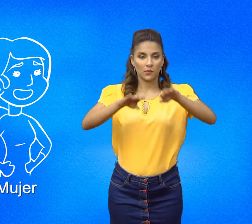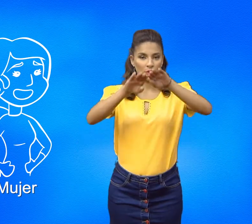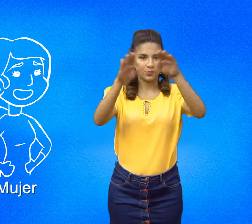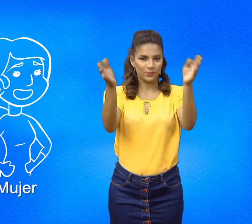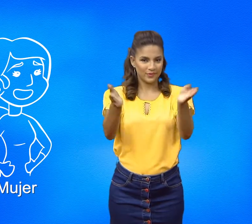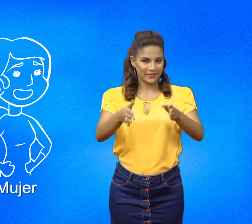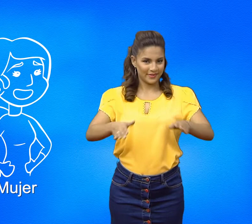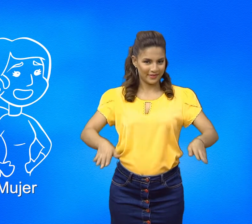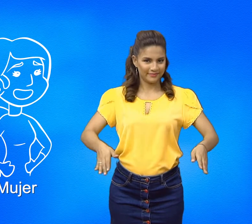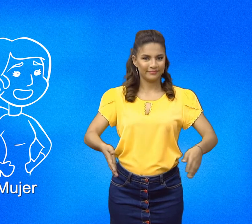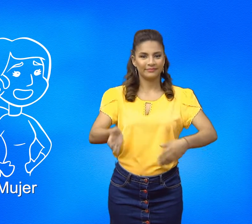mujer